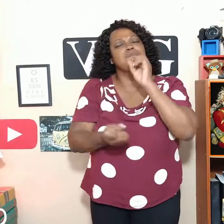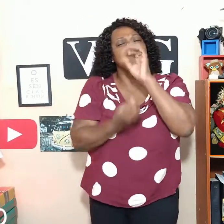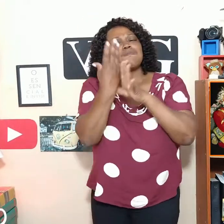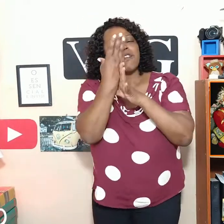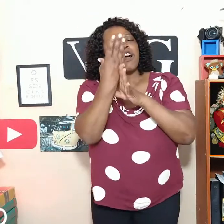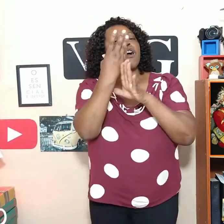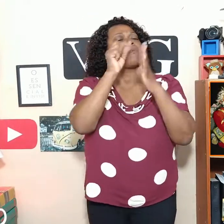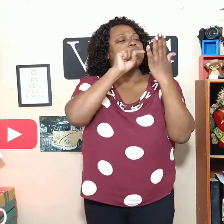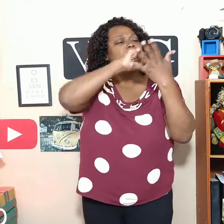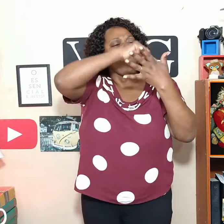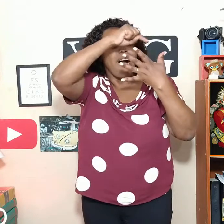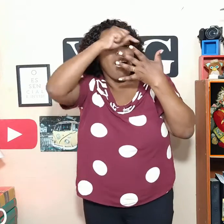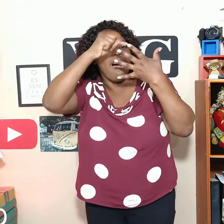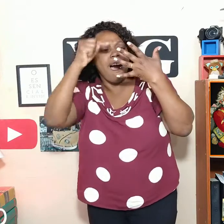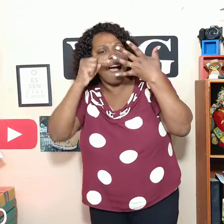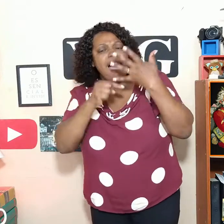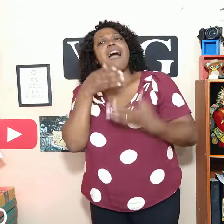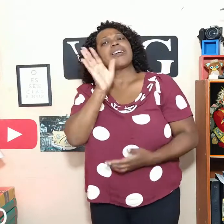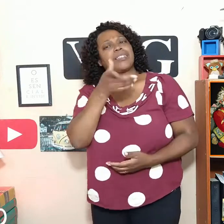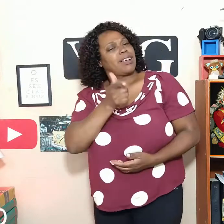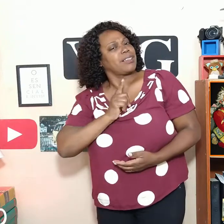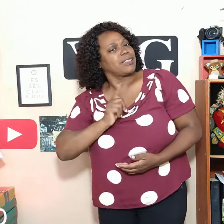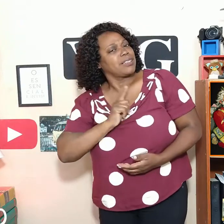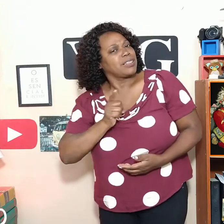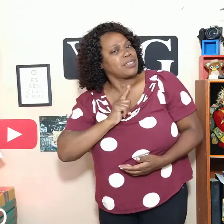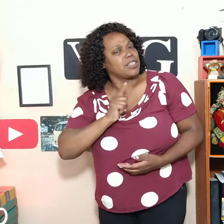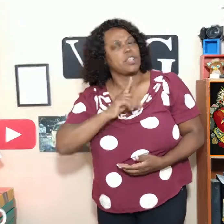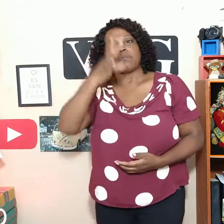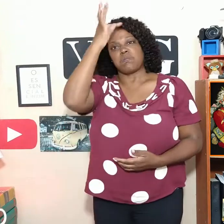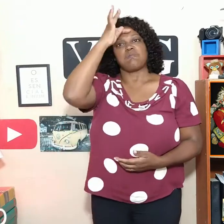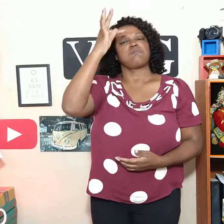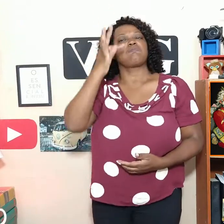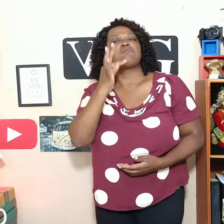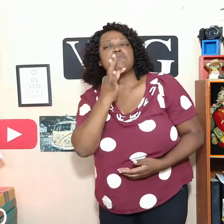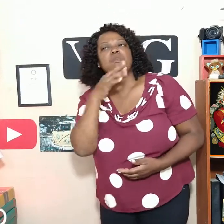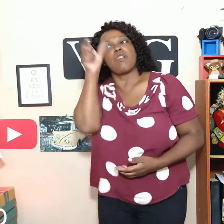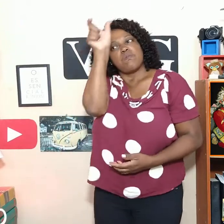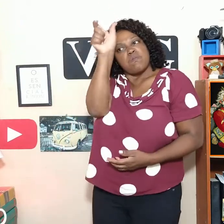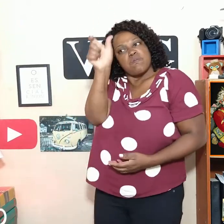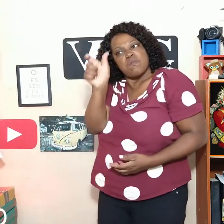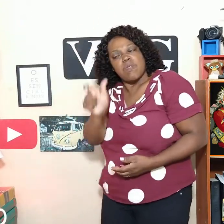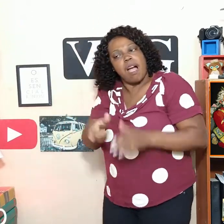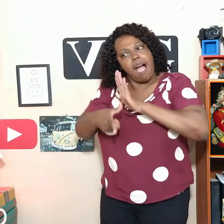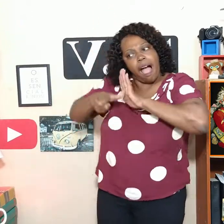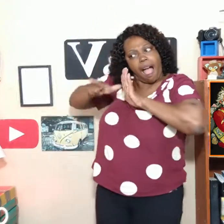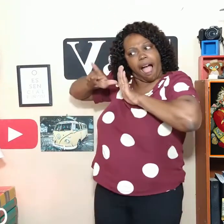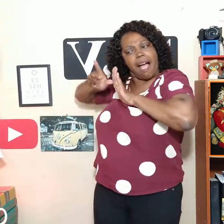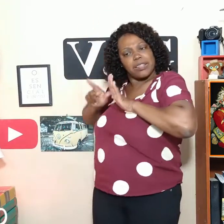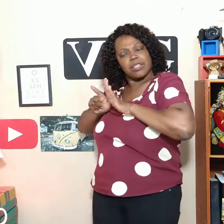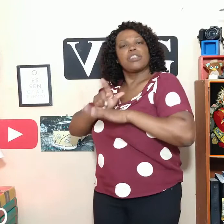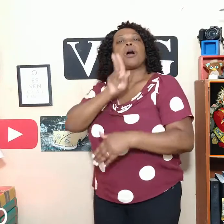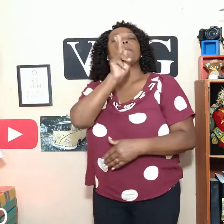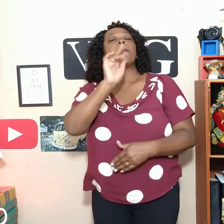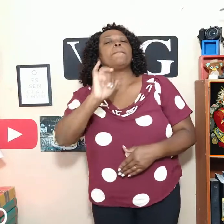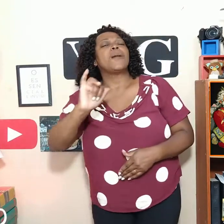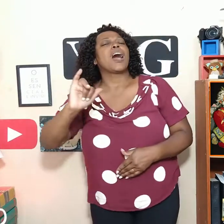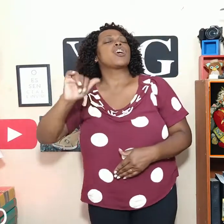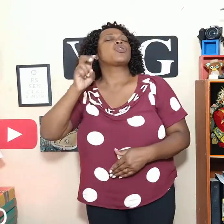elaborou algumas imagens e descrições que já existiam, já que a tradição que baseia o personagem é bem anterior. O Papai Noel